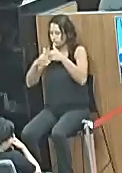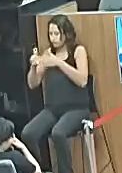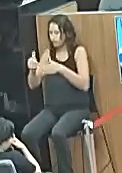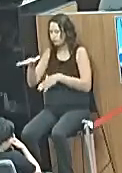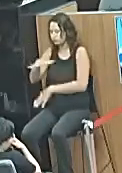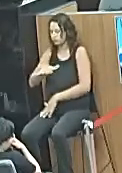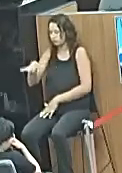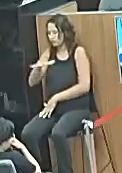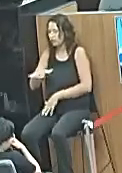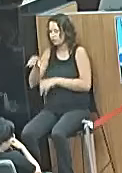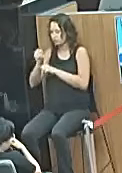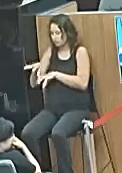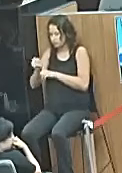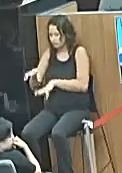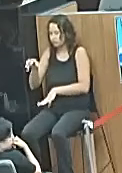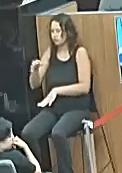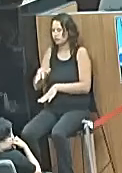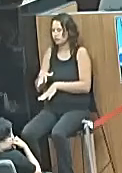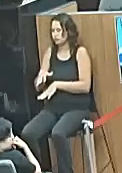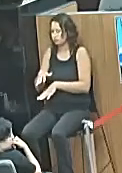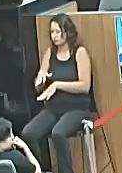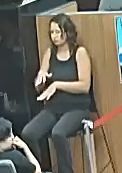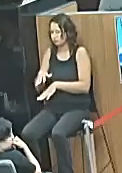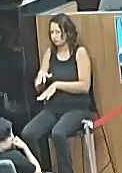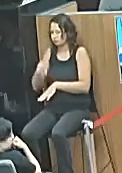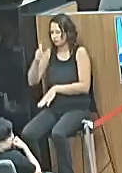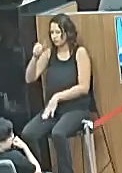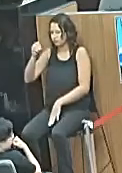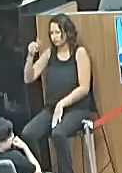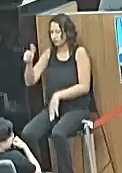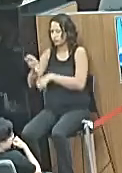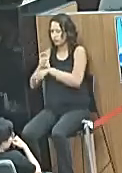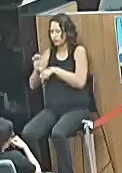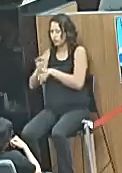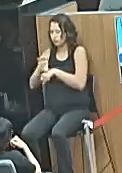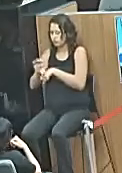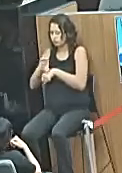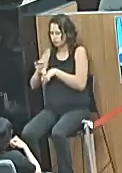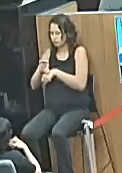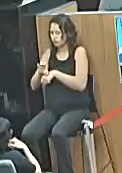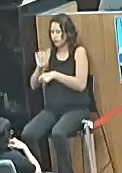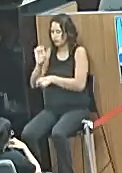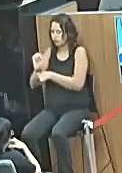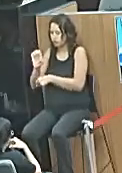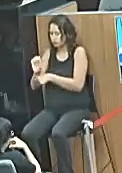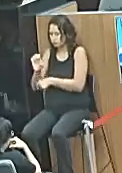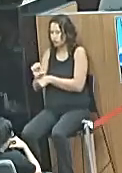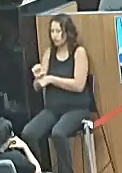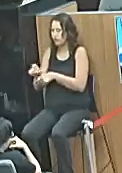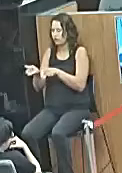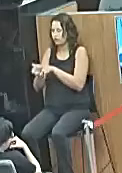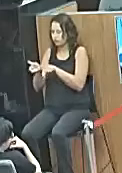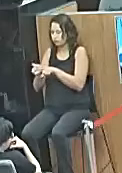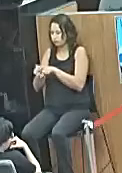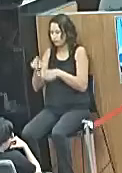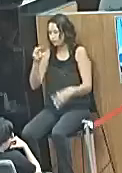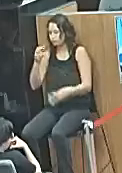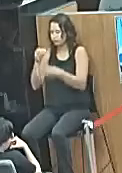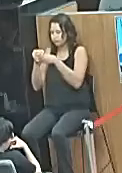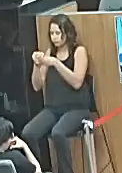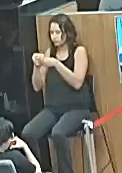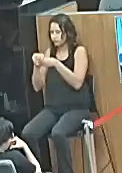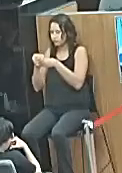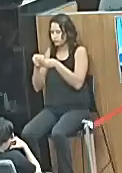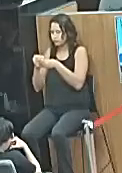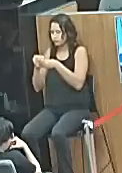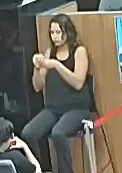conforme disposto no artigo 201 a da constituição estadual e acrescentar como diretrizes e objetivos estratégicos